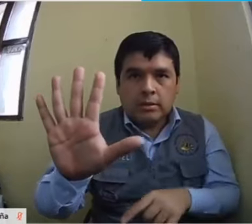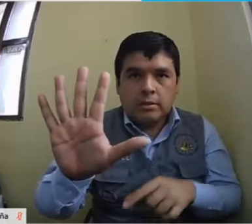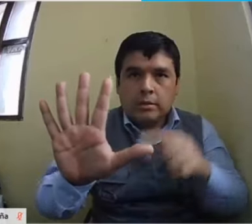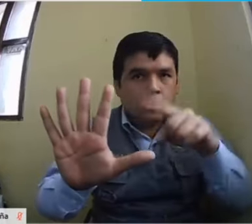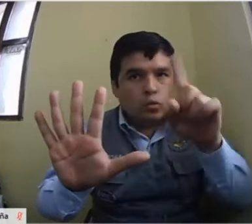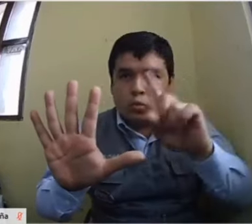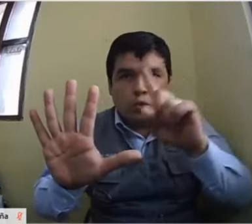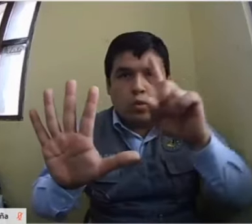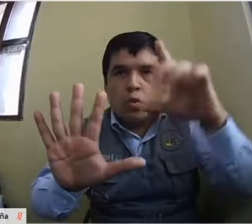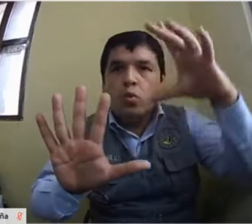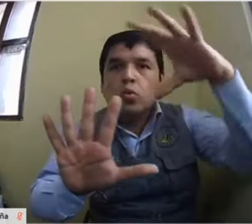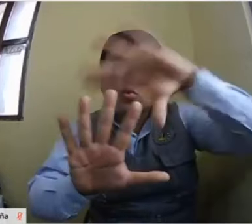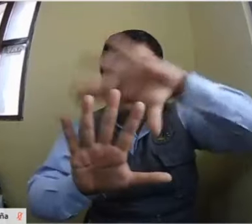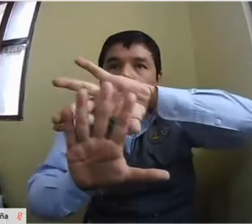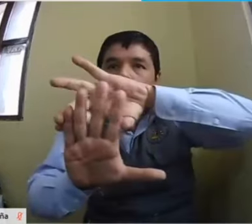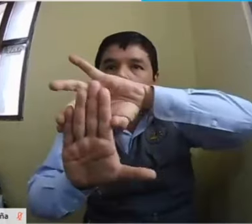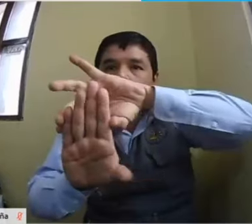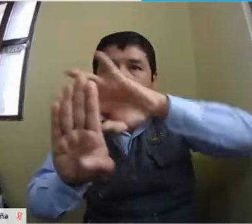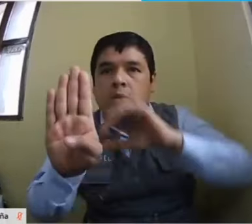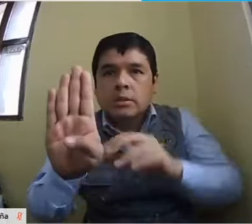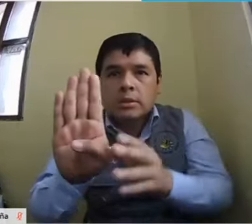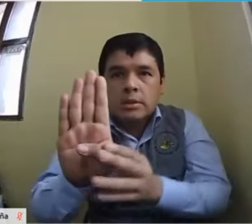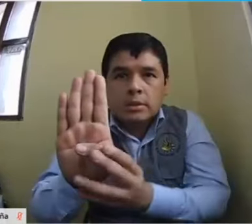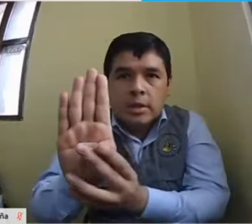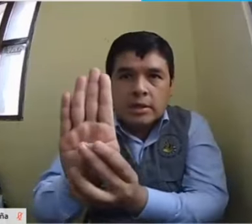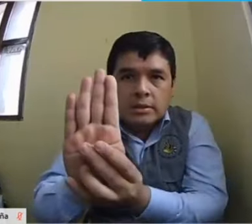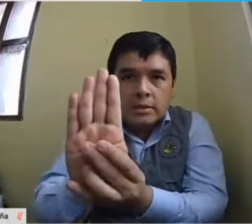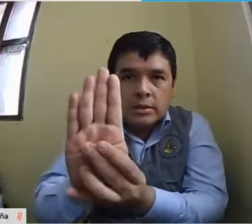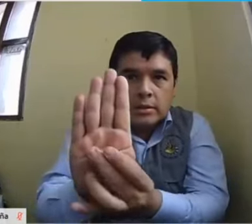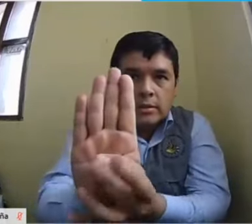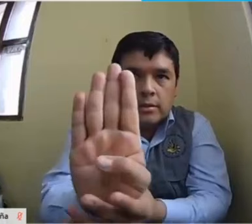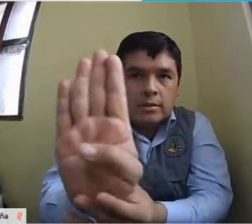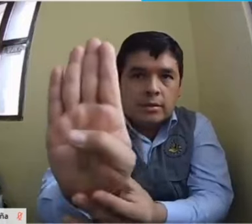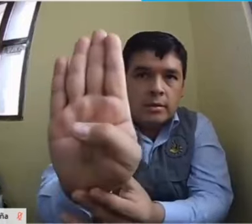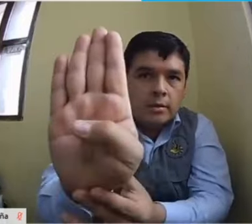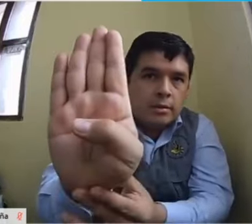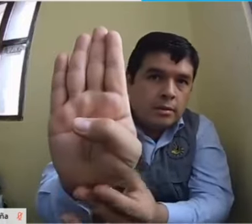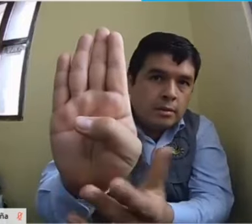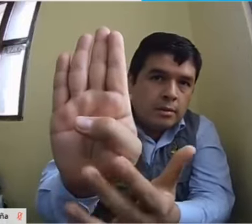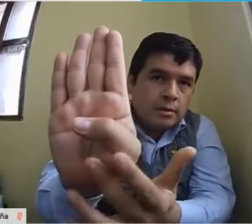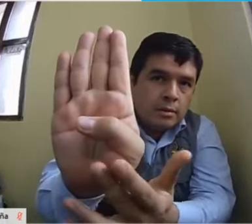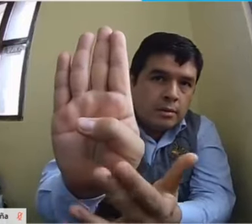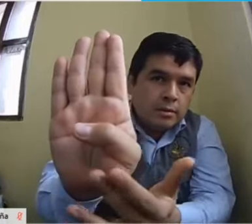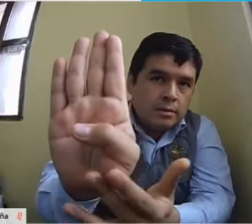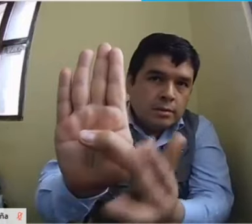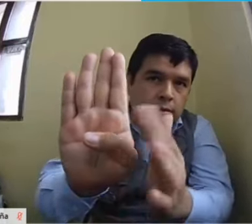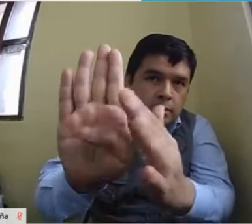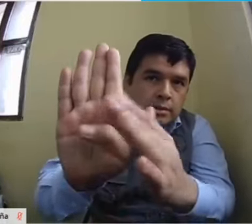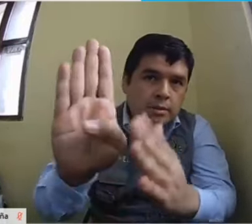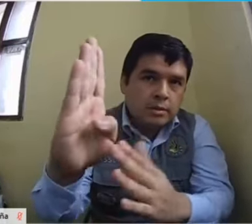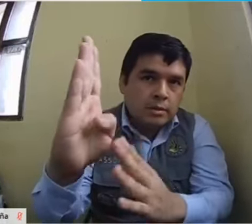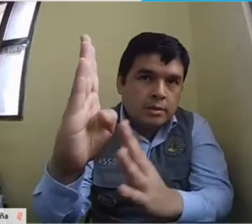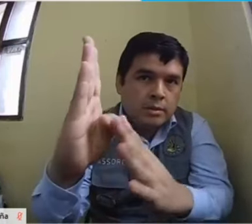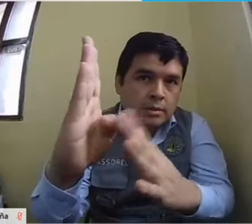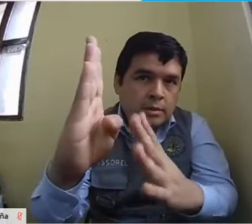la mano completamente abierta, pero hacen como una figura de un 4. La mano